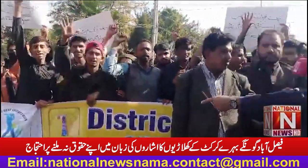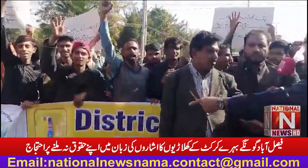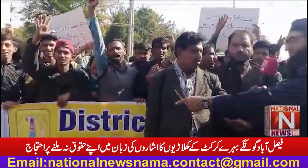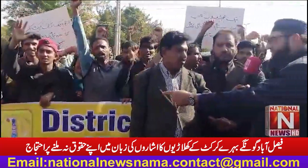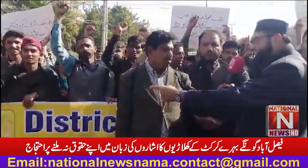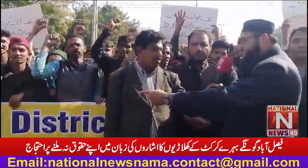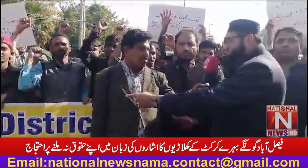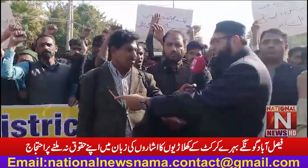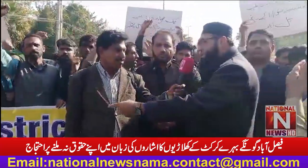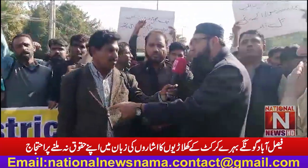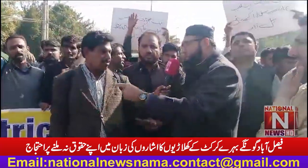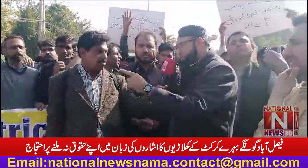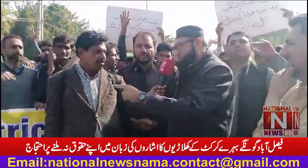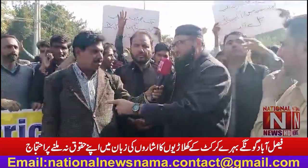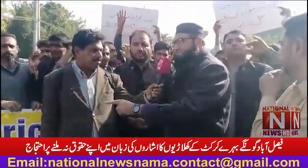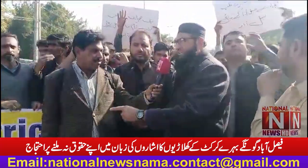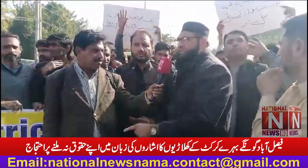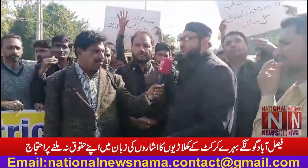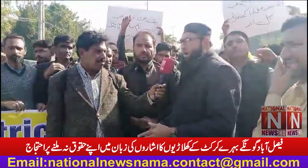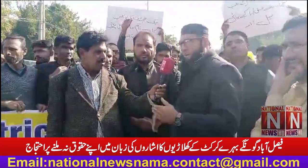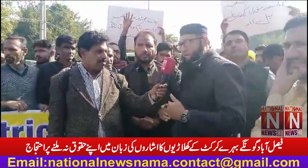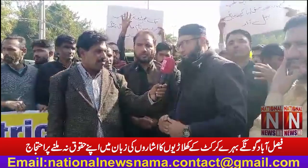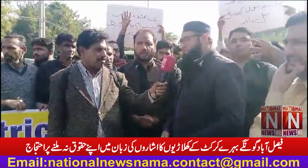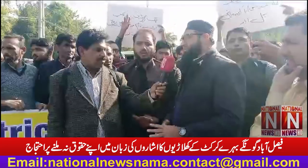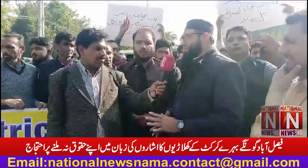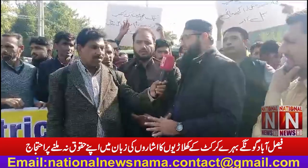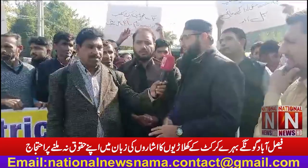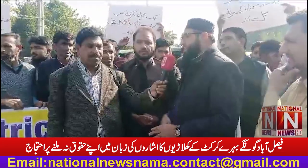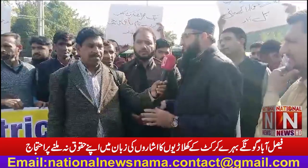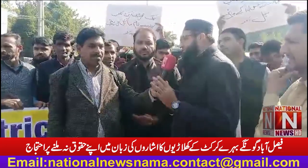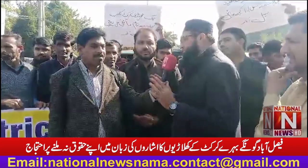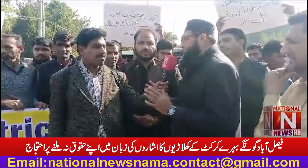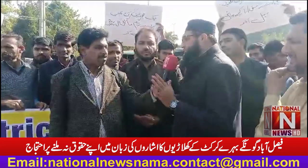गडिगाना लिनुंदे लोग ऑगिया नियुक्त